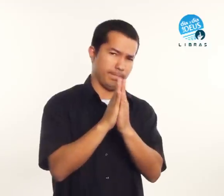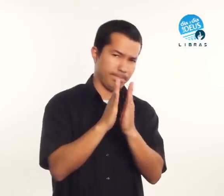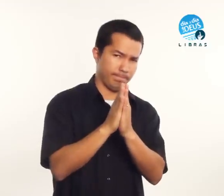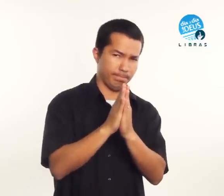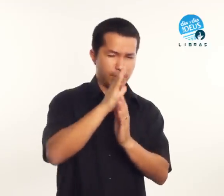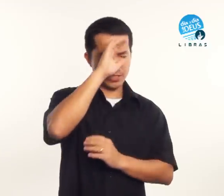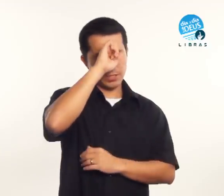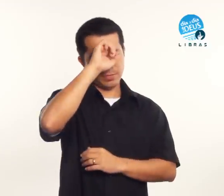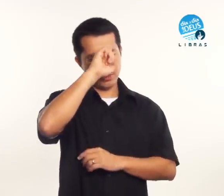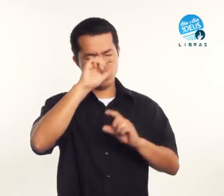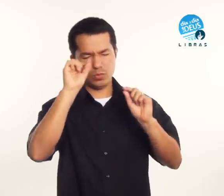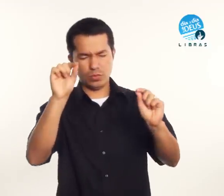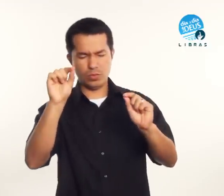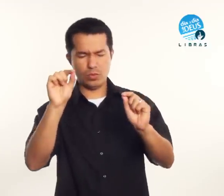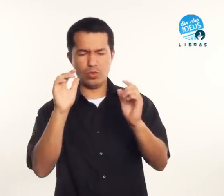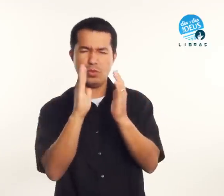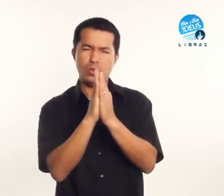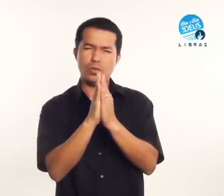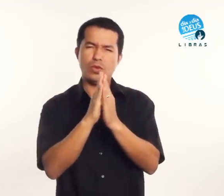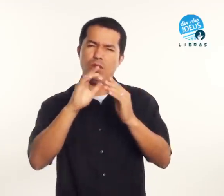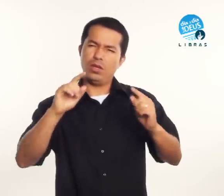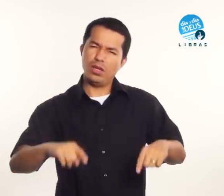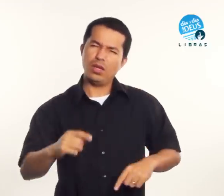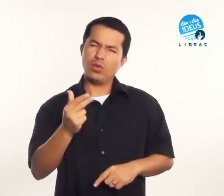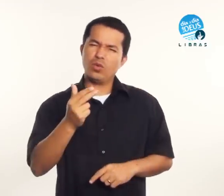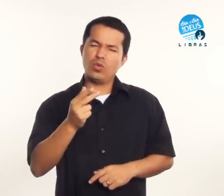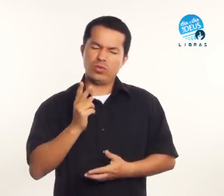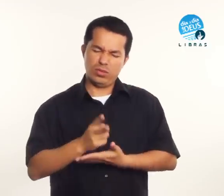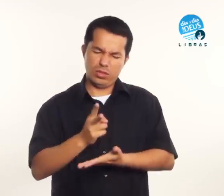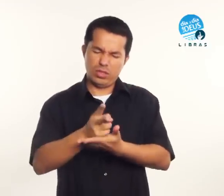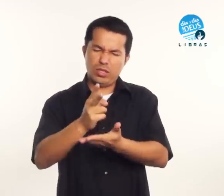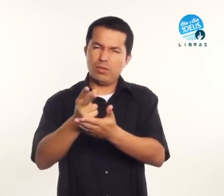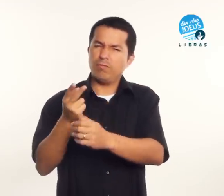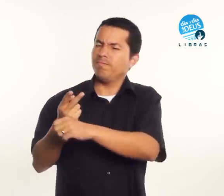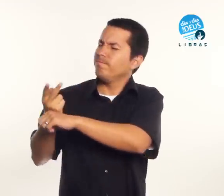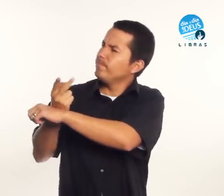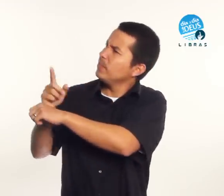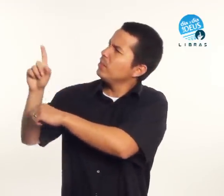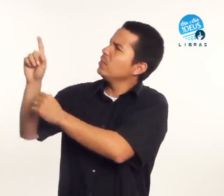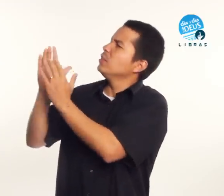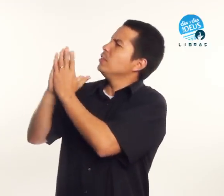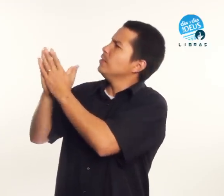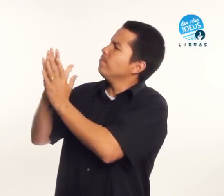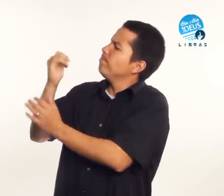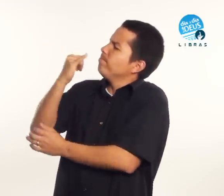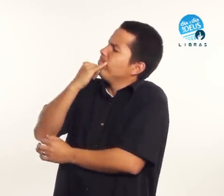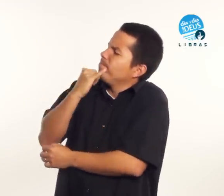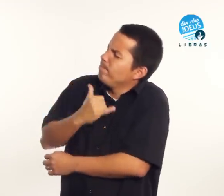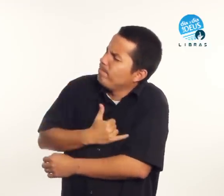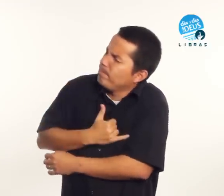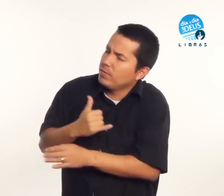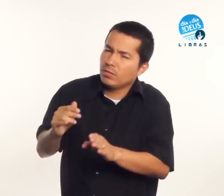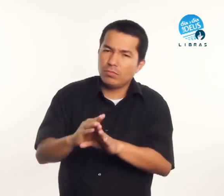constante busca de restauração, perdão para nós e oferecer perdão aos